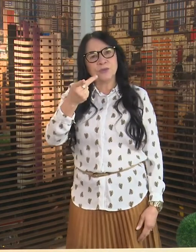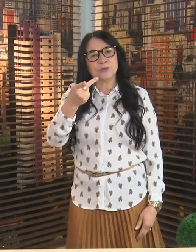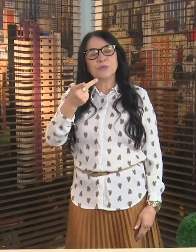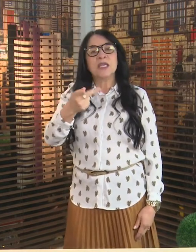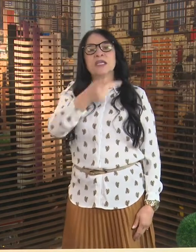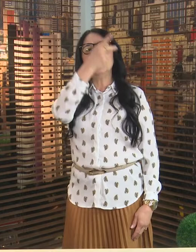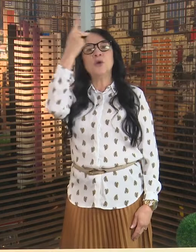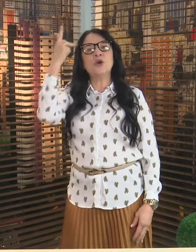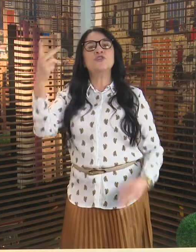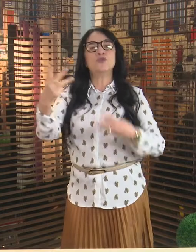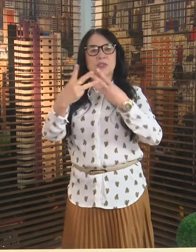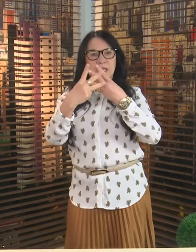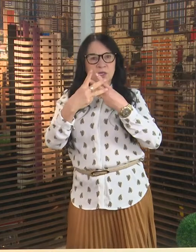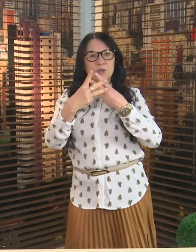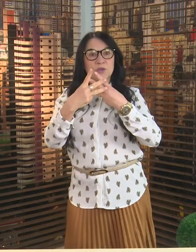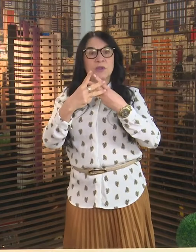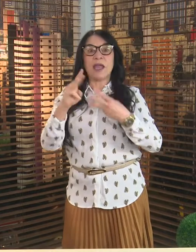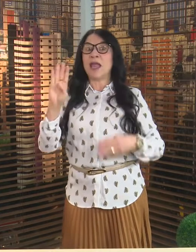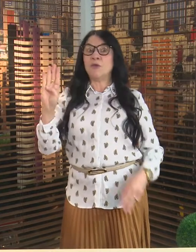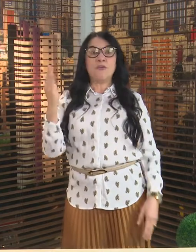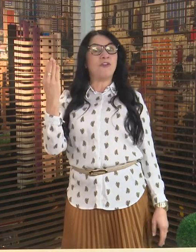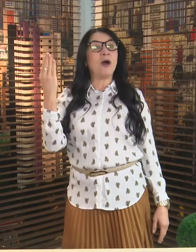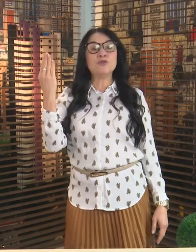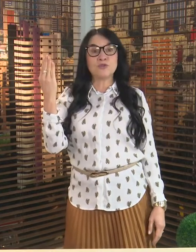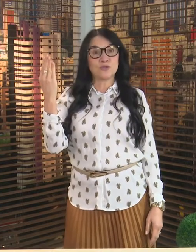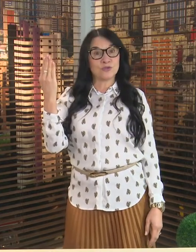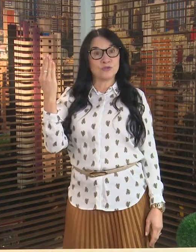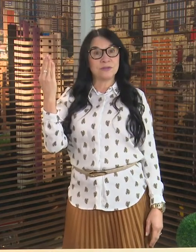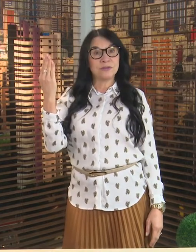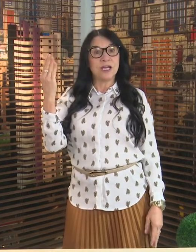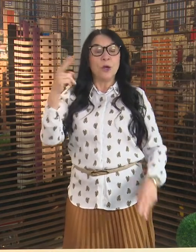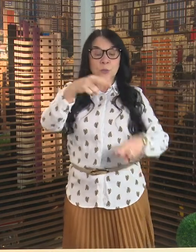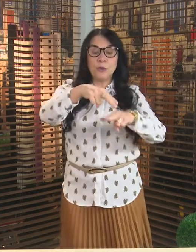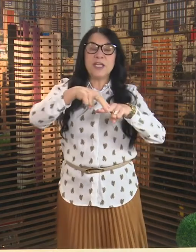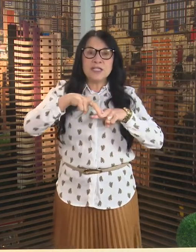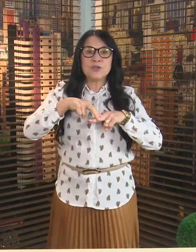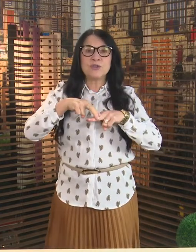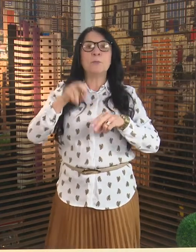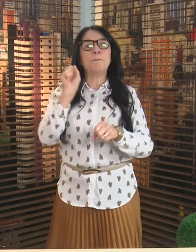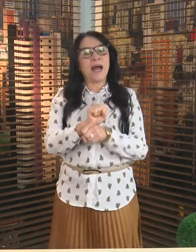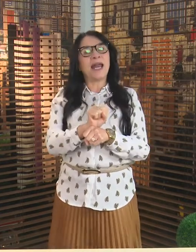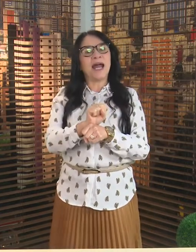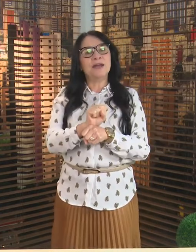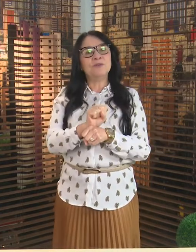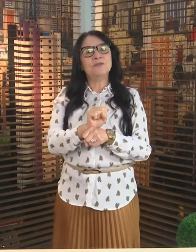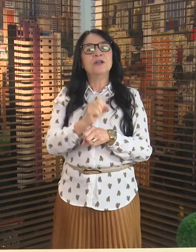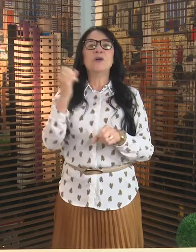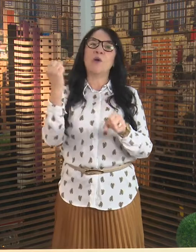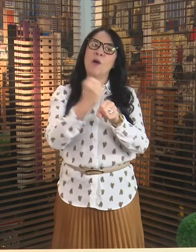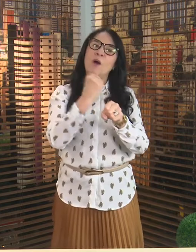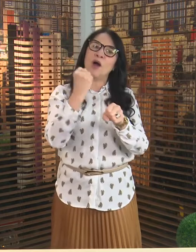Falaram que os judeus eram falsos, por isso pararam com a